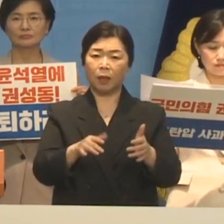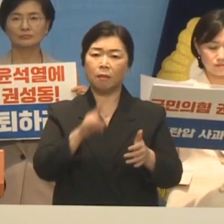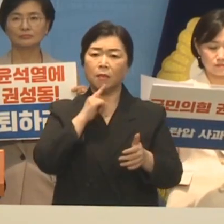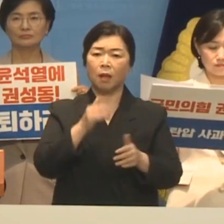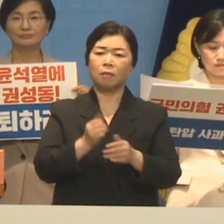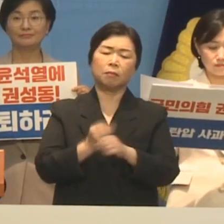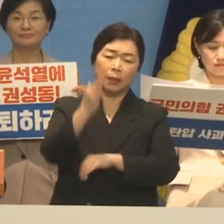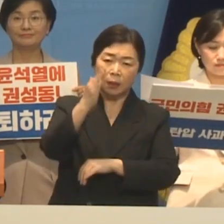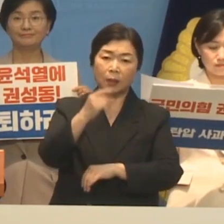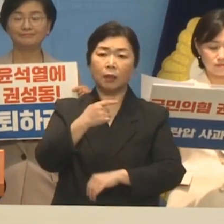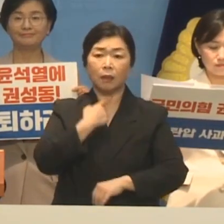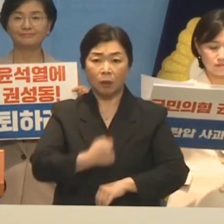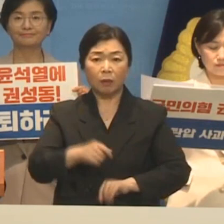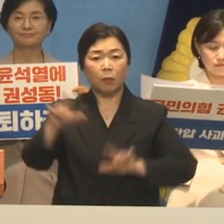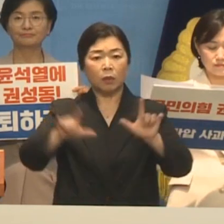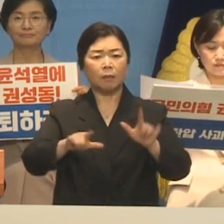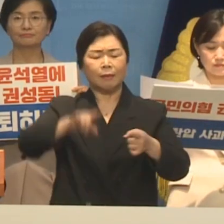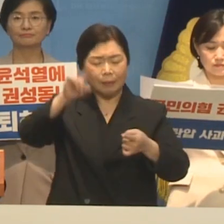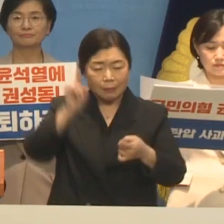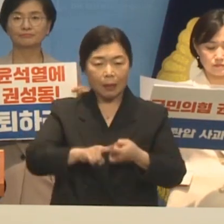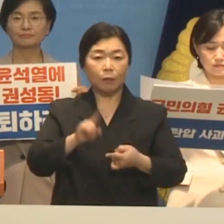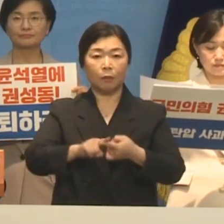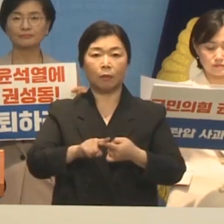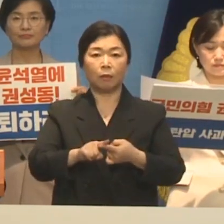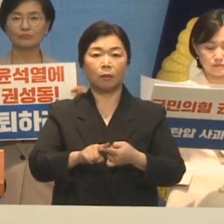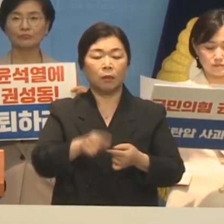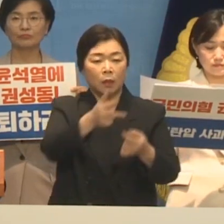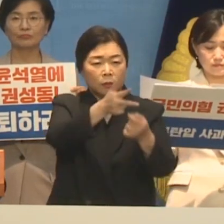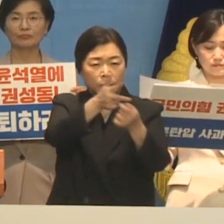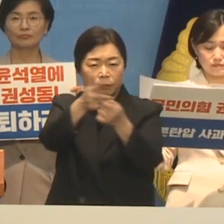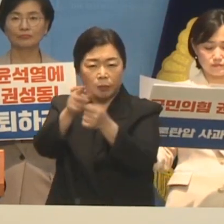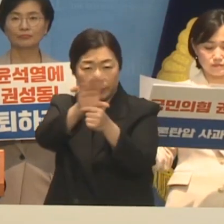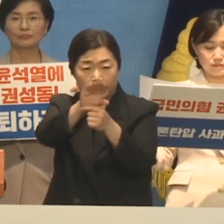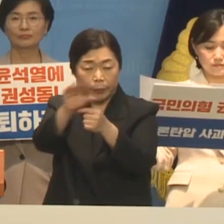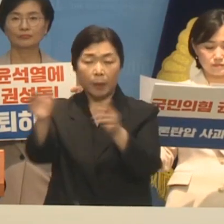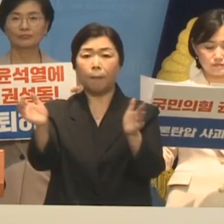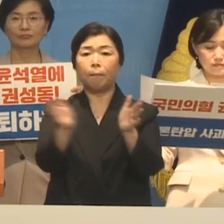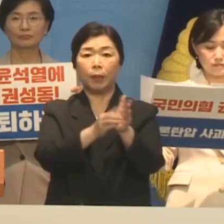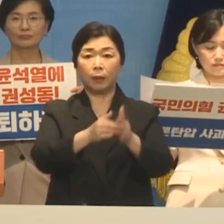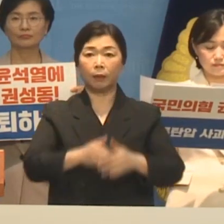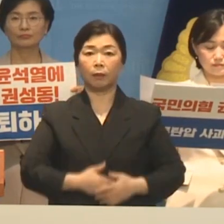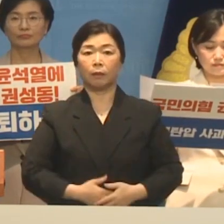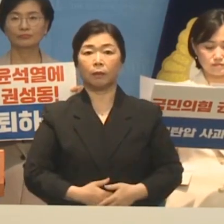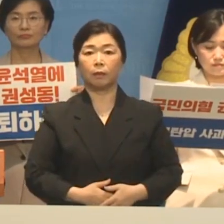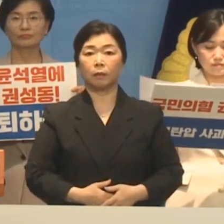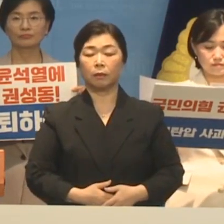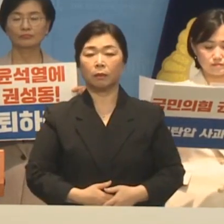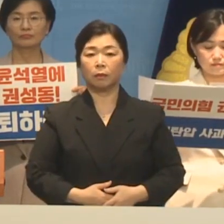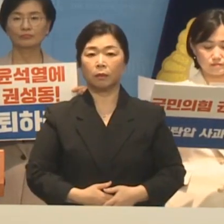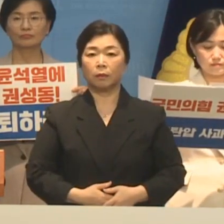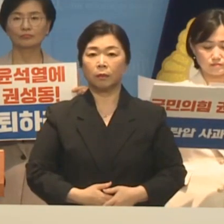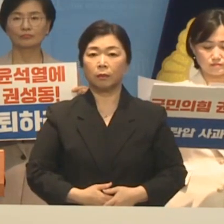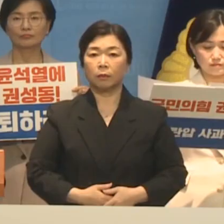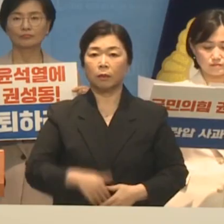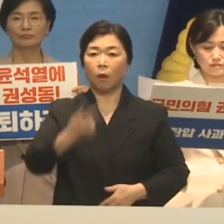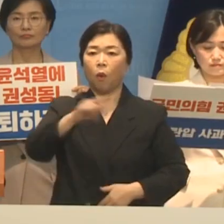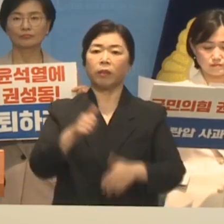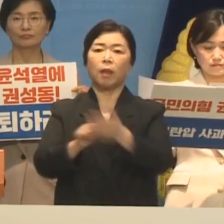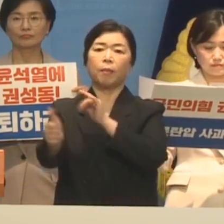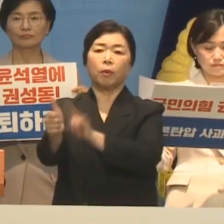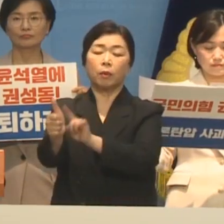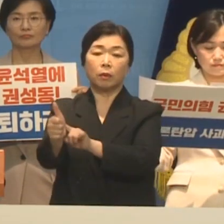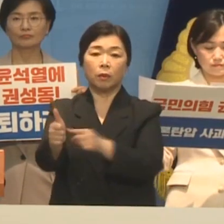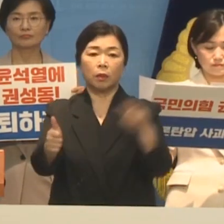강압적인지 민낯 없이 그 민낯이 여과 없이 드러났습니다. 권성동 원내대표에 대해